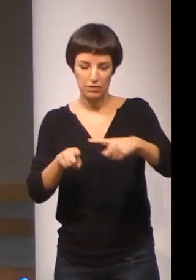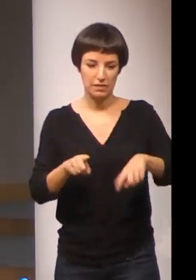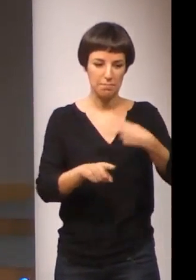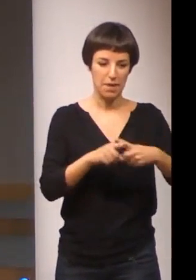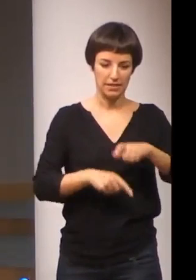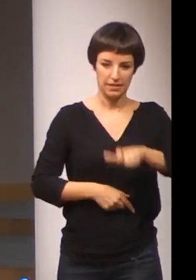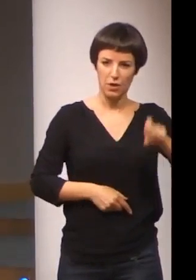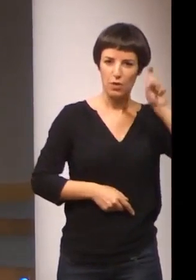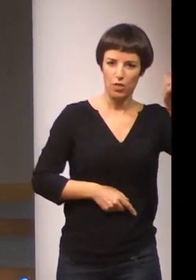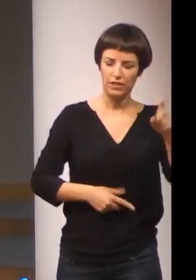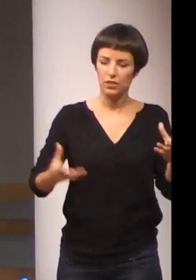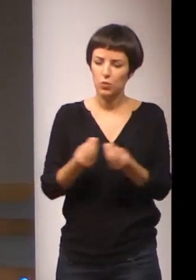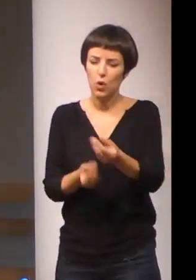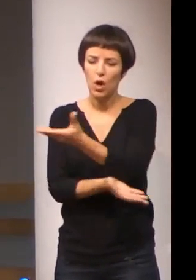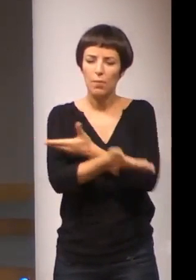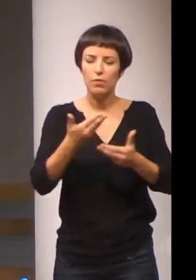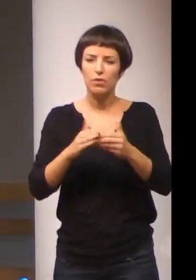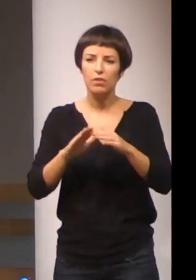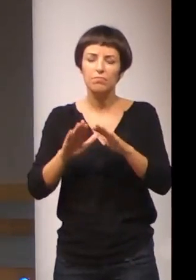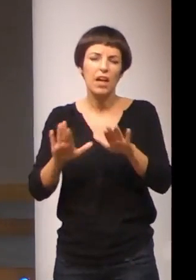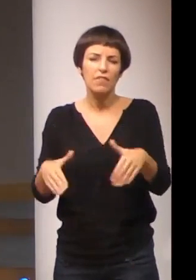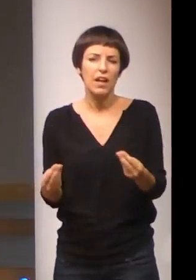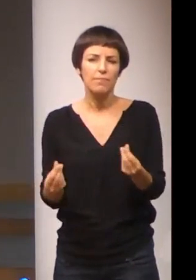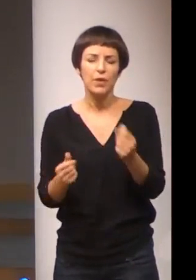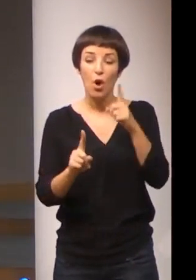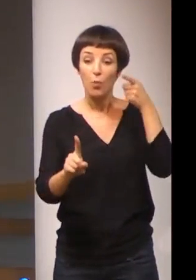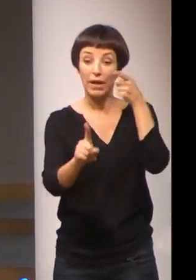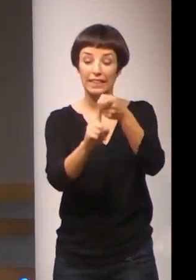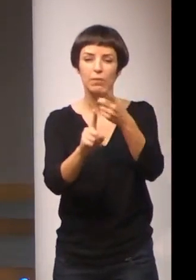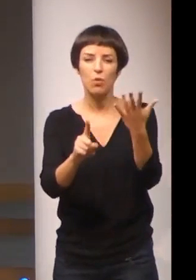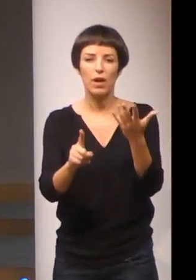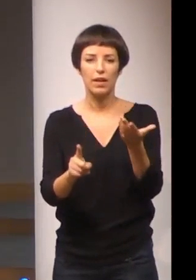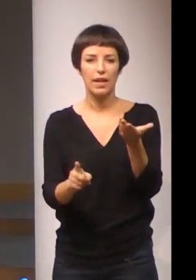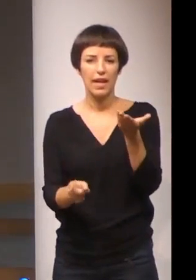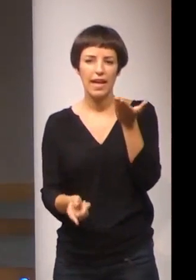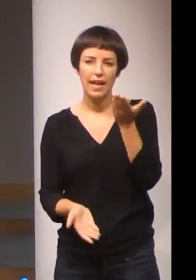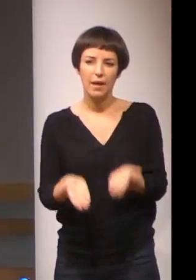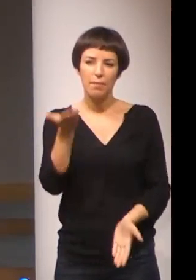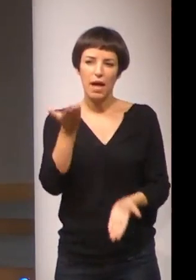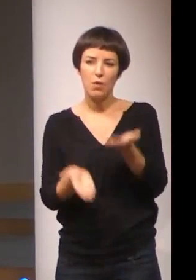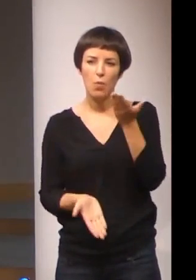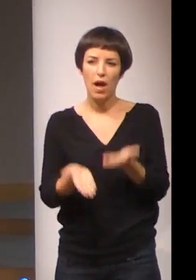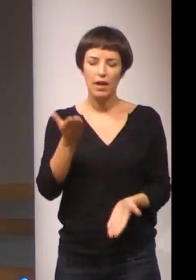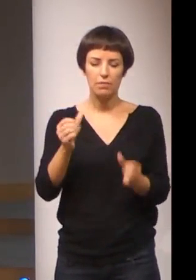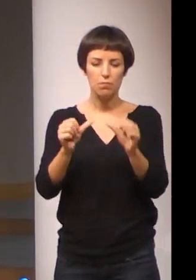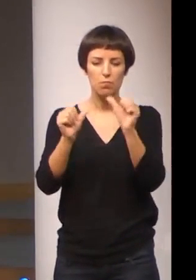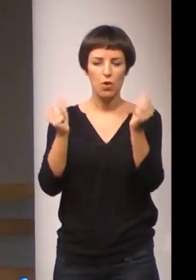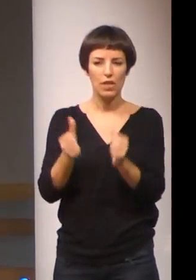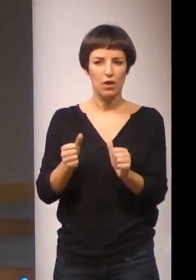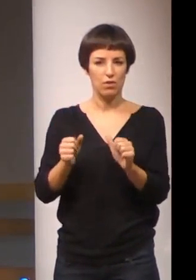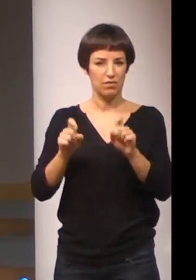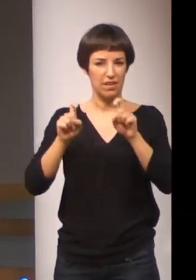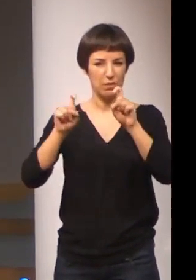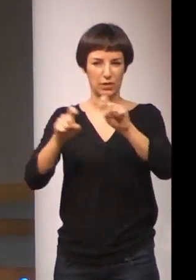en un objetivo que es cómo evaluar el modelo educativo bilingüe,